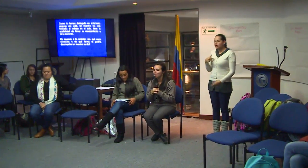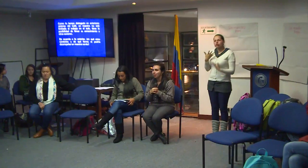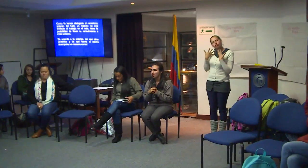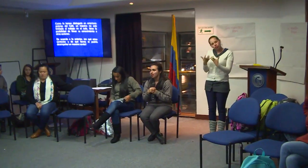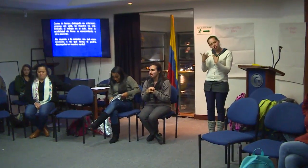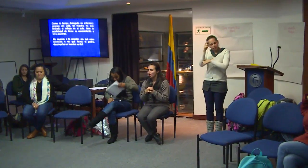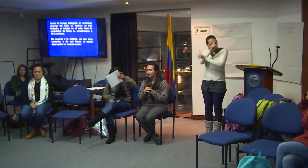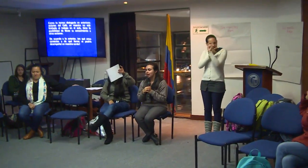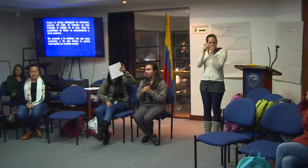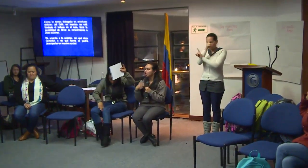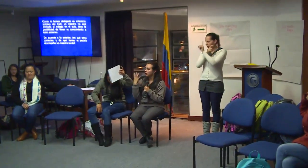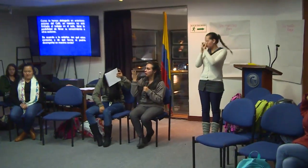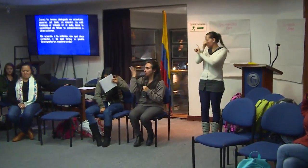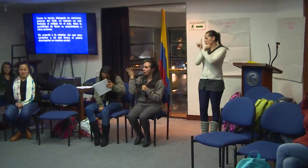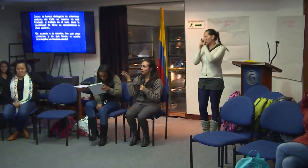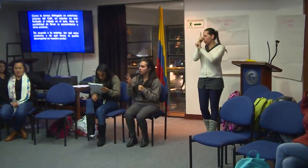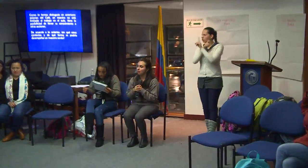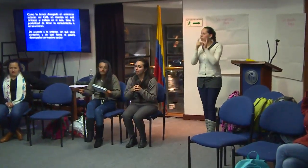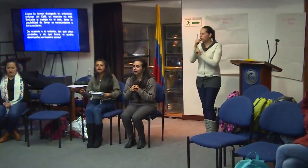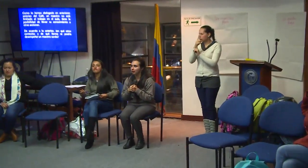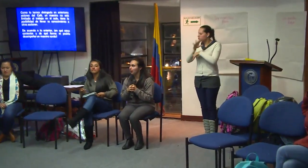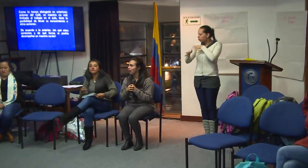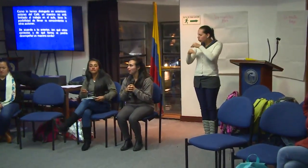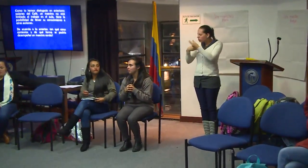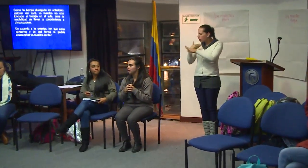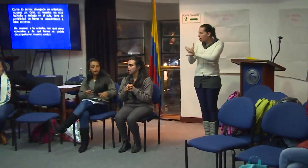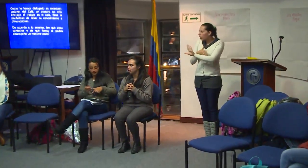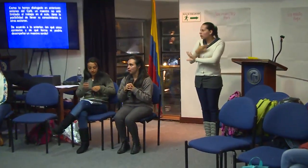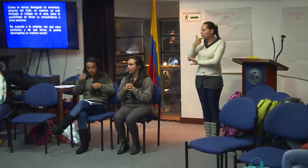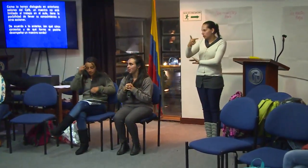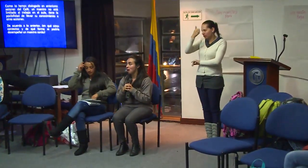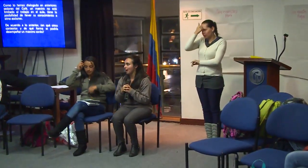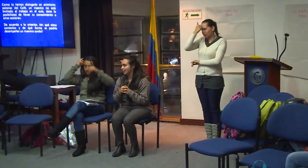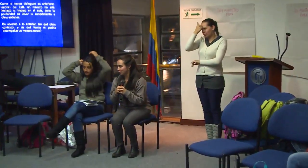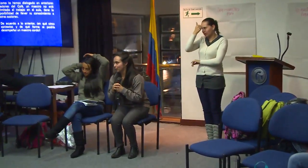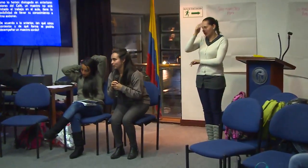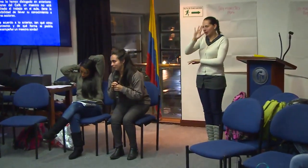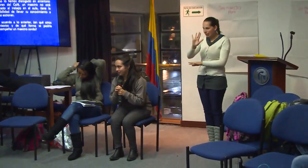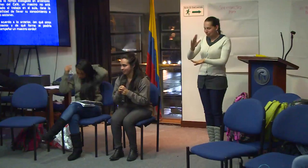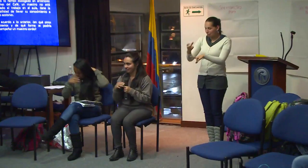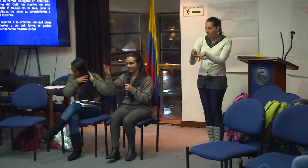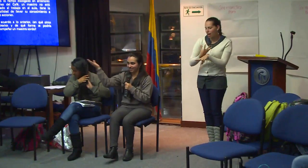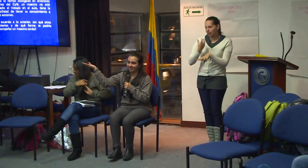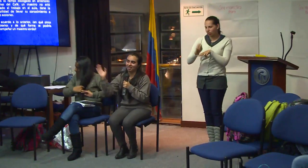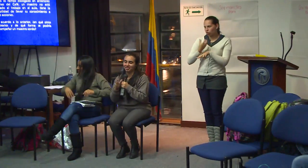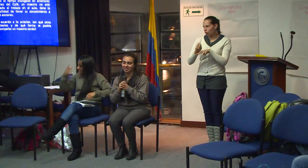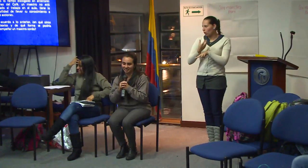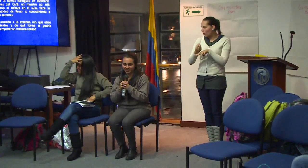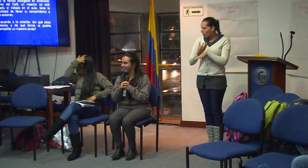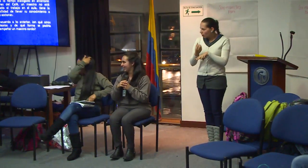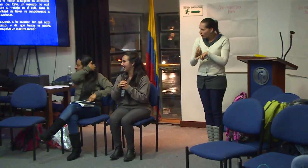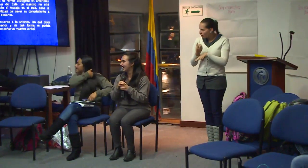reflexión, teniendo en cuenta lo que nos compartía el profesor, el maestro